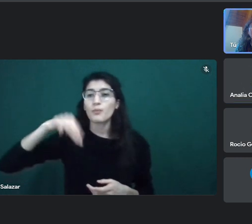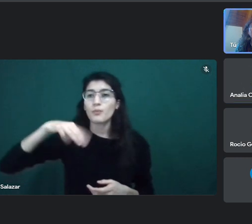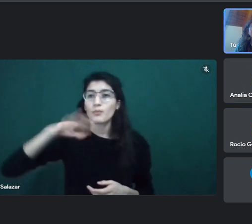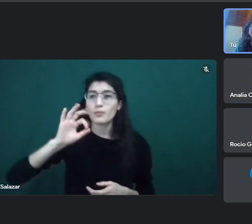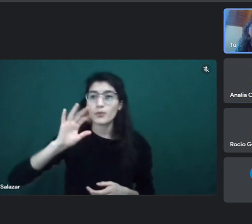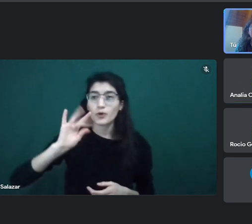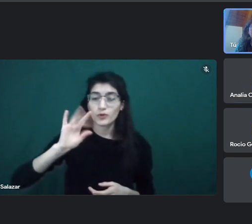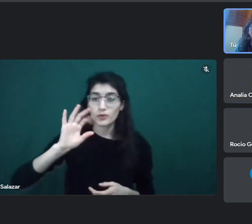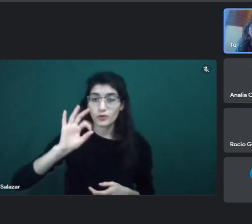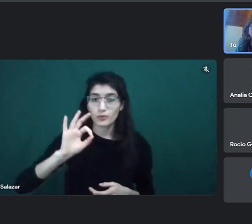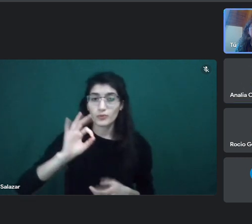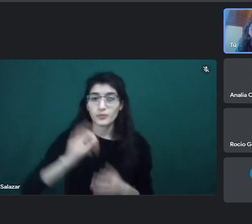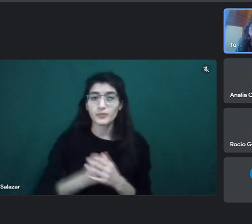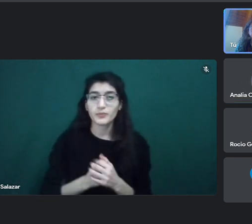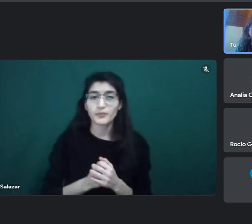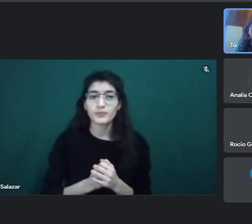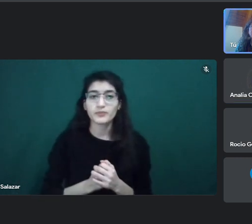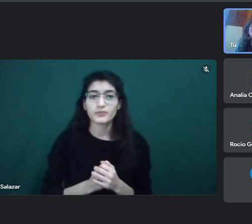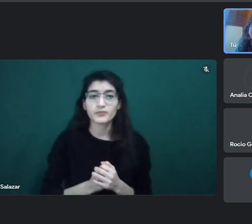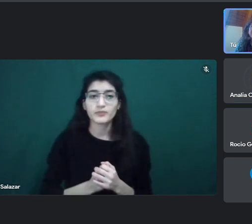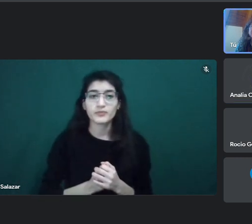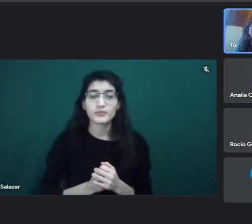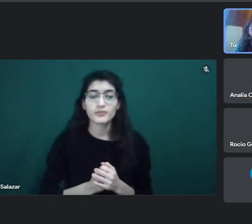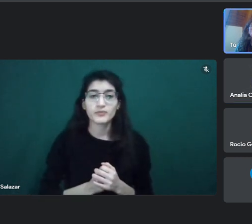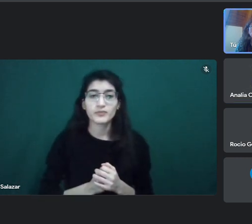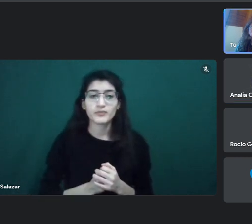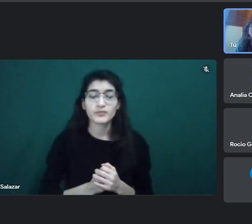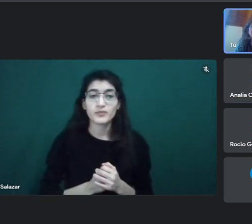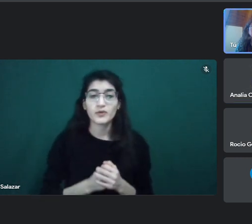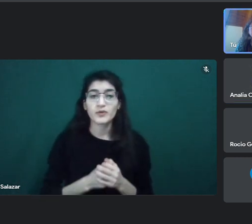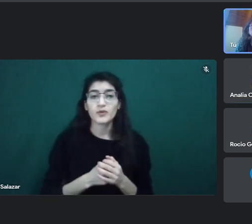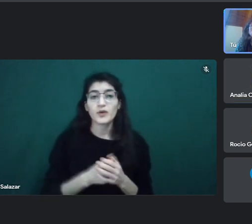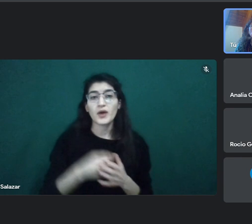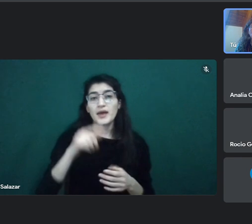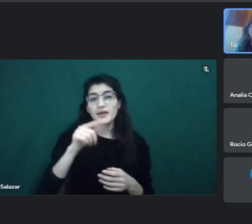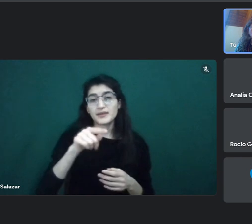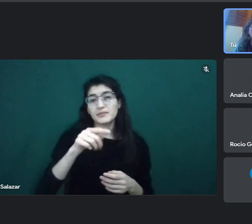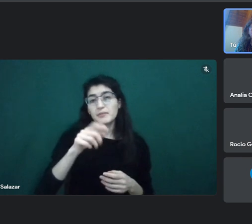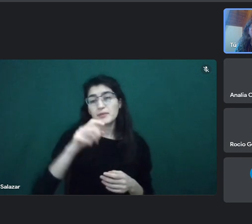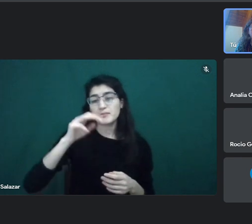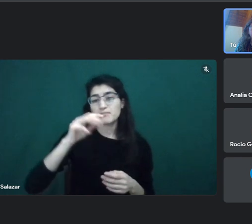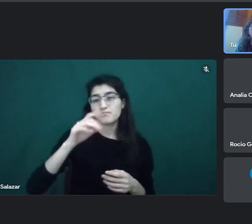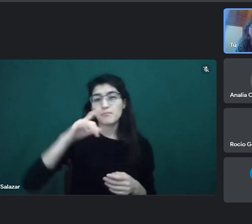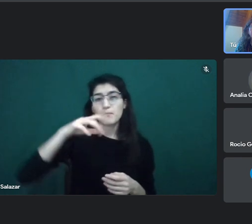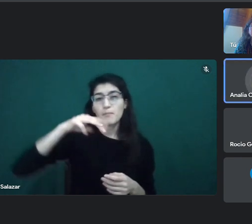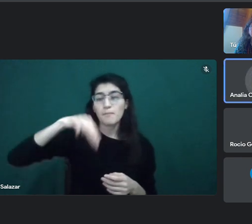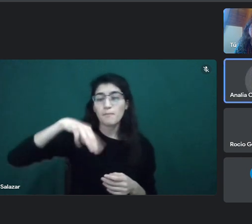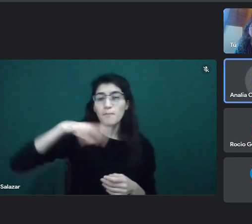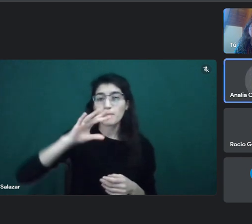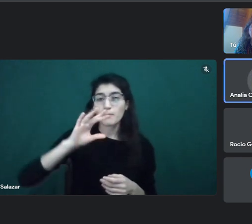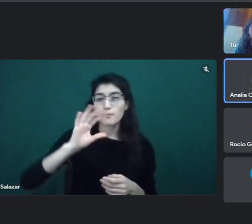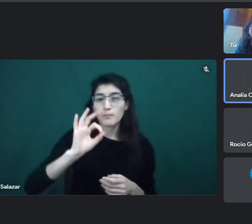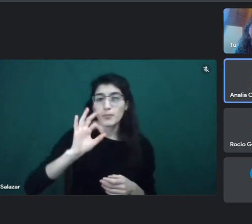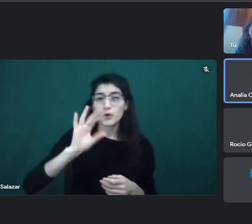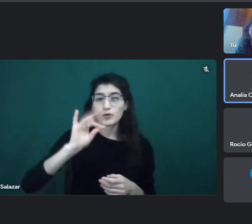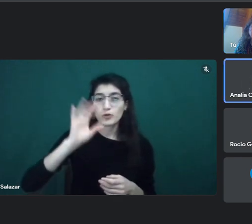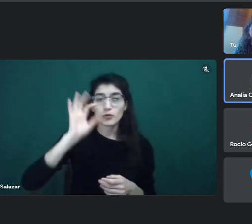Likewise. No, wise es del modo, ¿sí? Del mismo modo. Ah, del mismo modo.